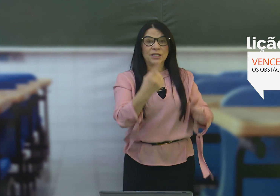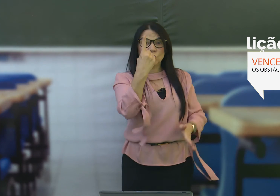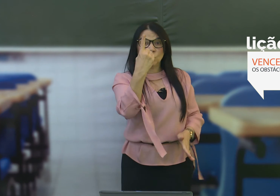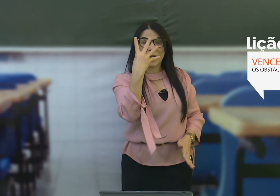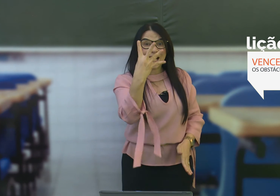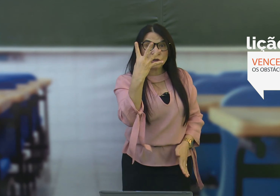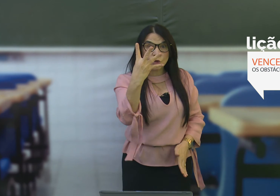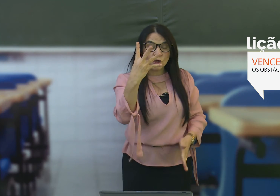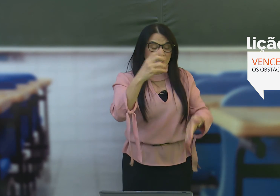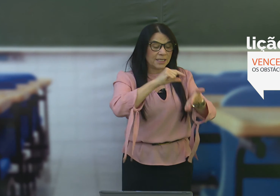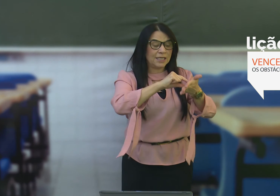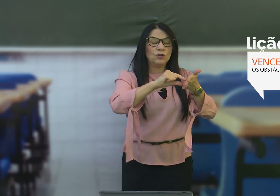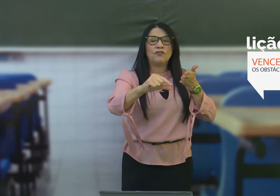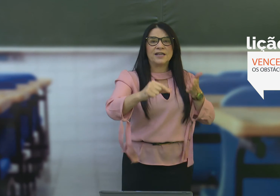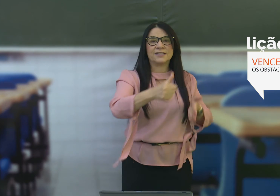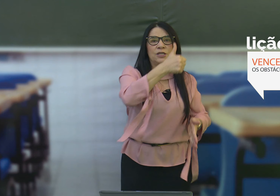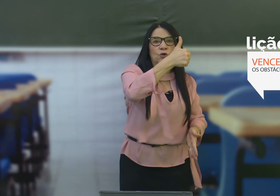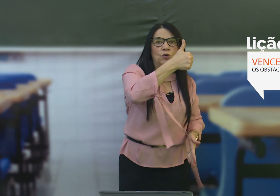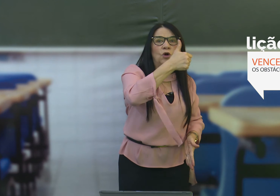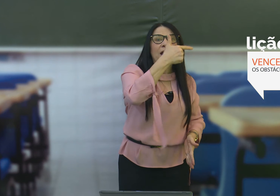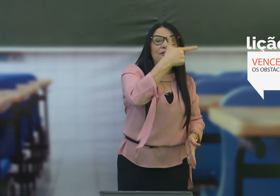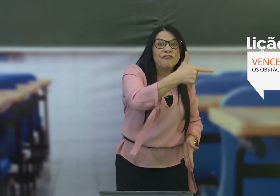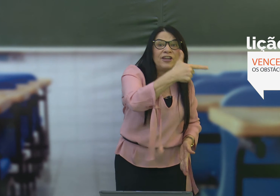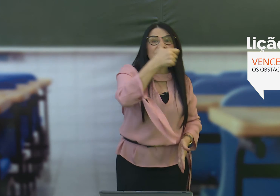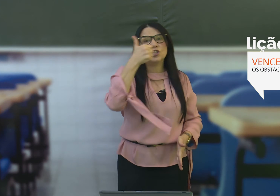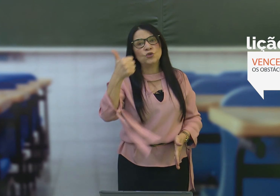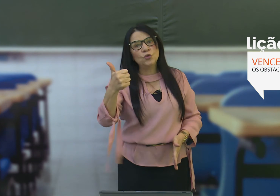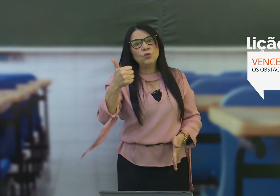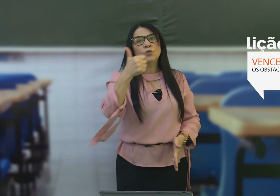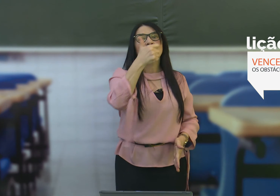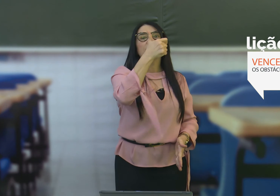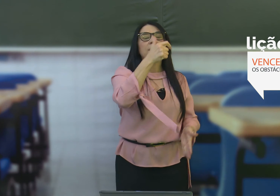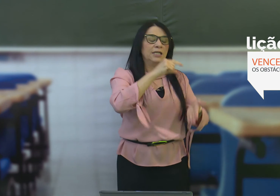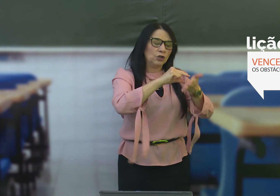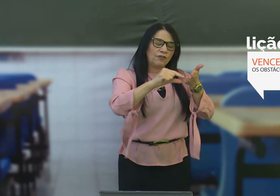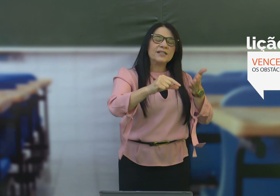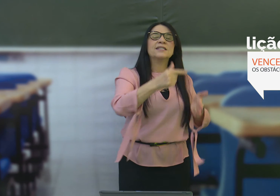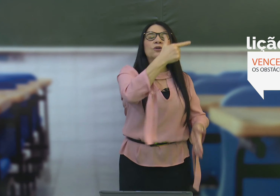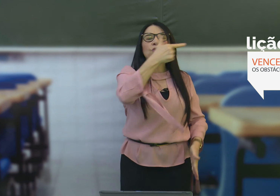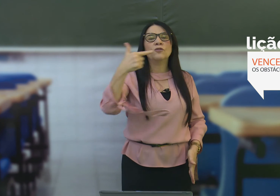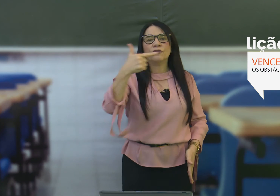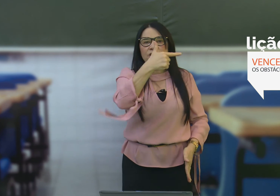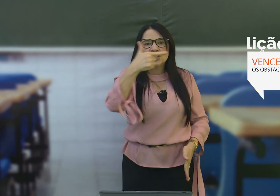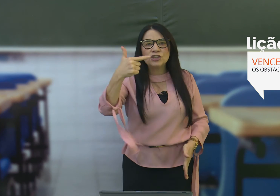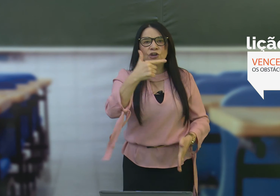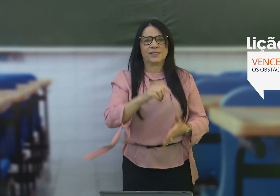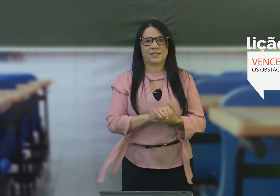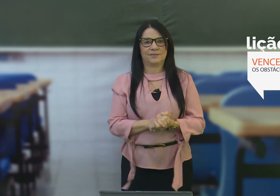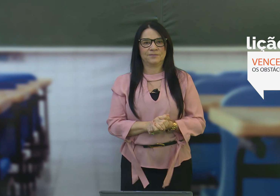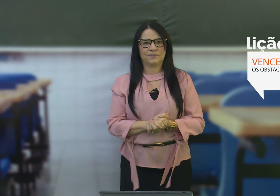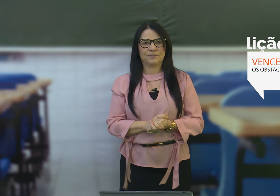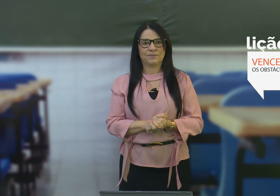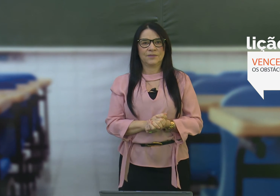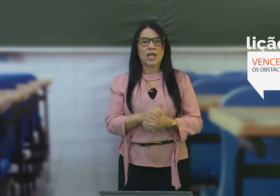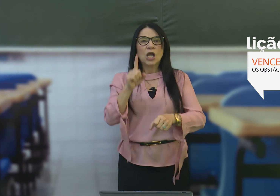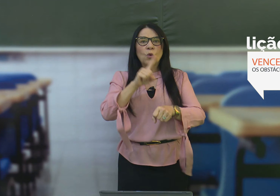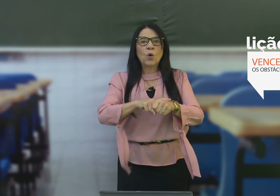capítulo 14 e no versículo 21 e no versículo 22.